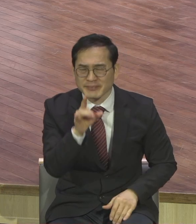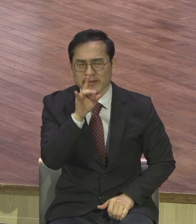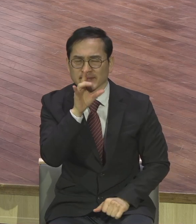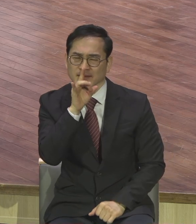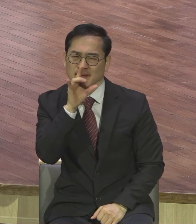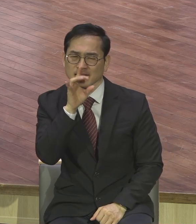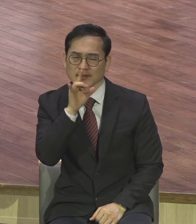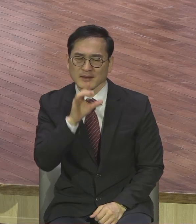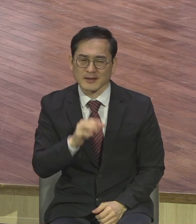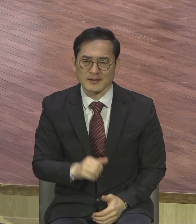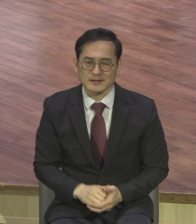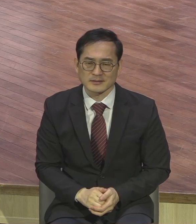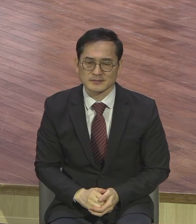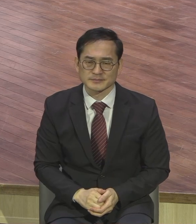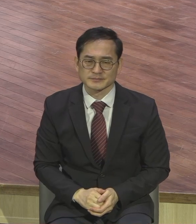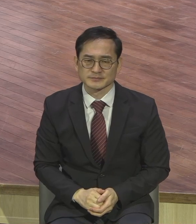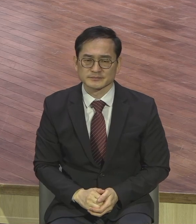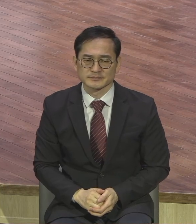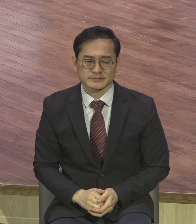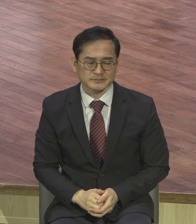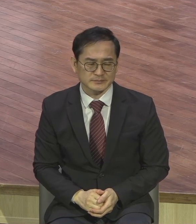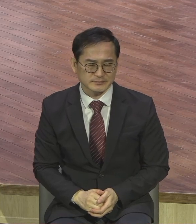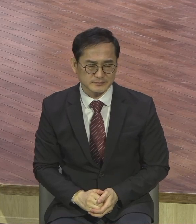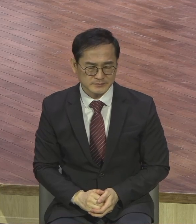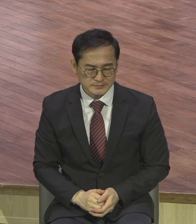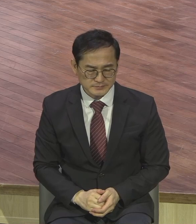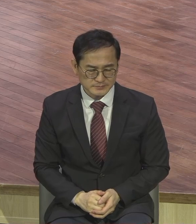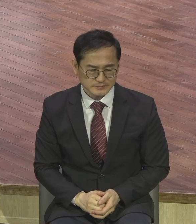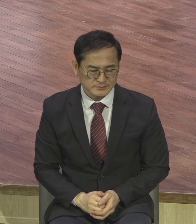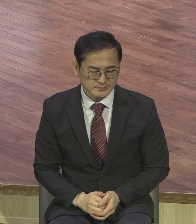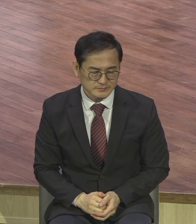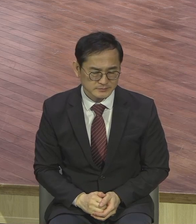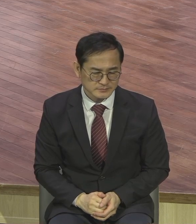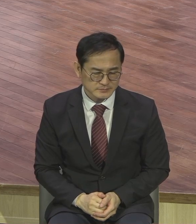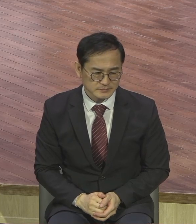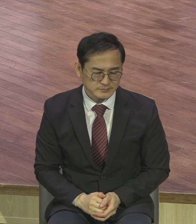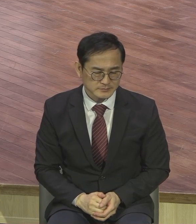사람들의 이 완벽주의가 결국 성인들을 못 받아요.